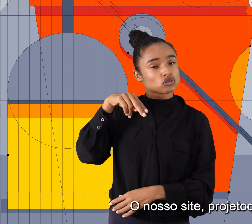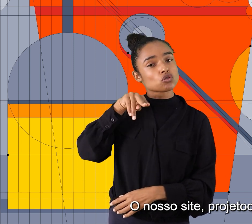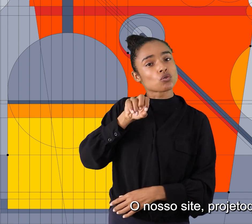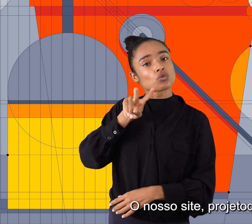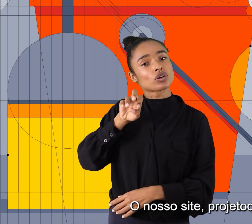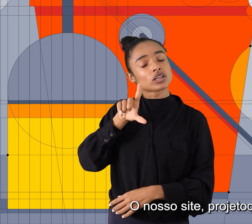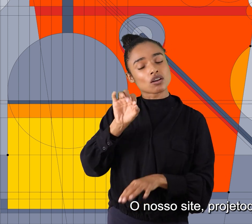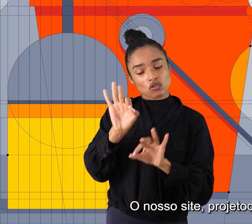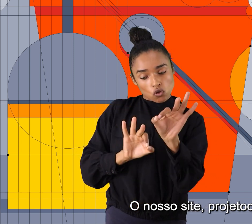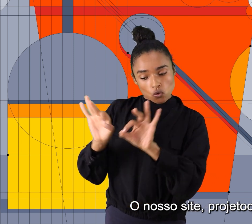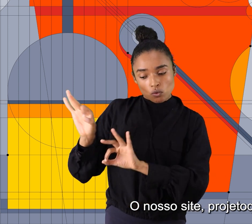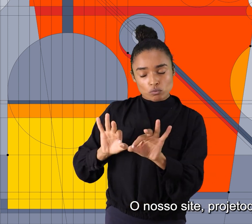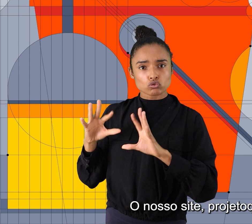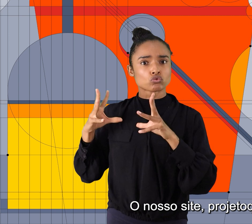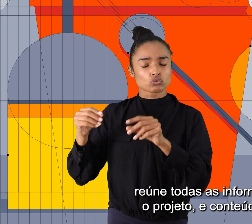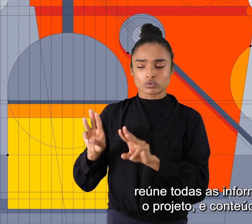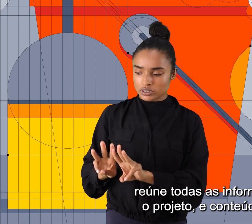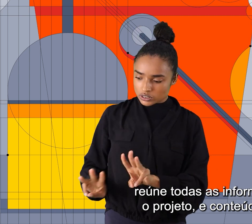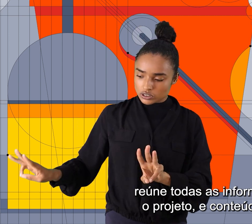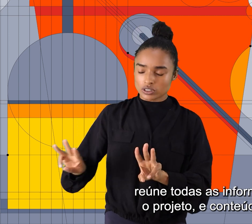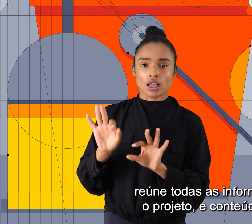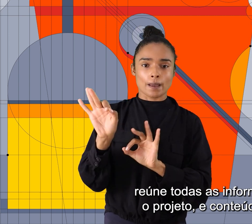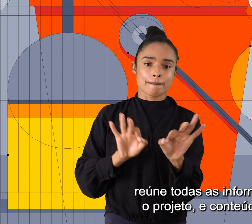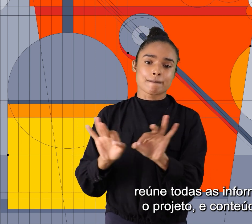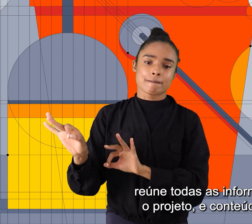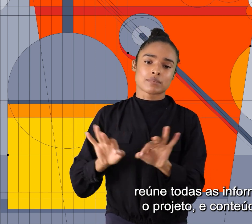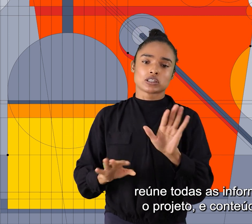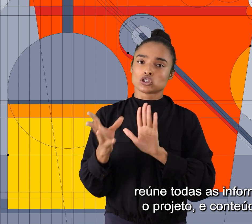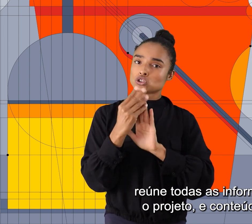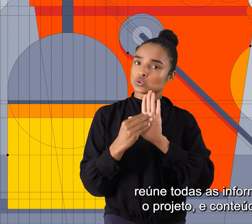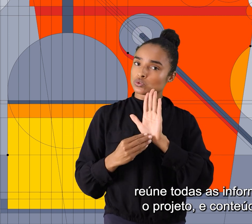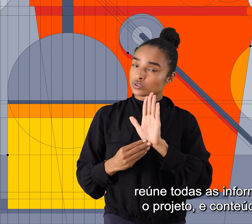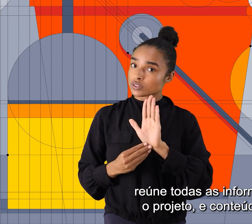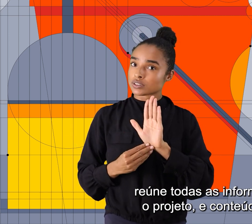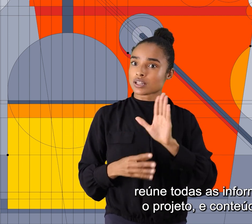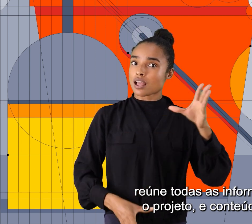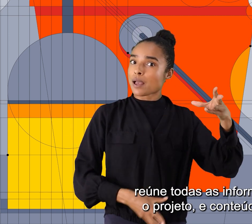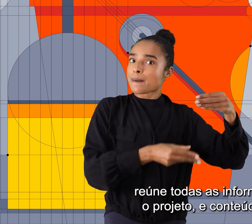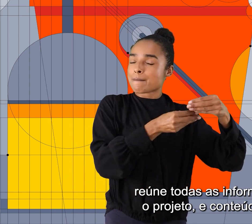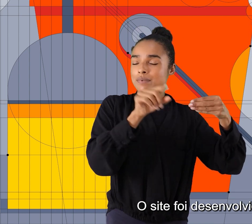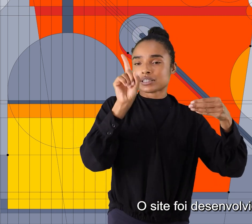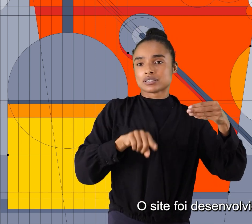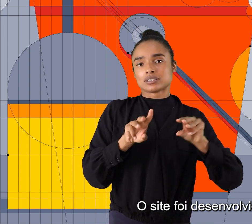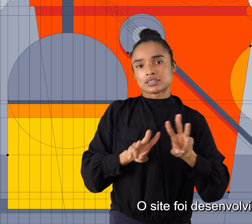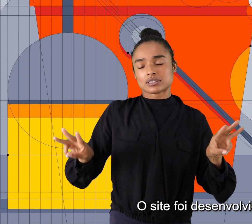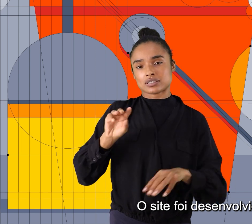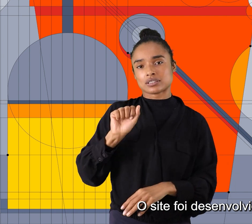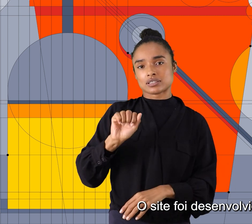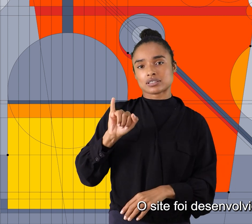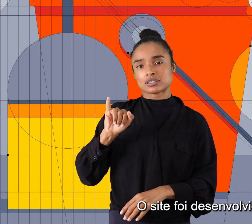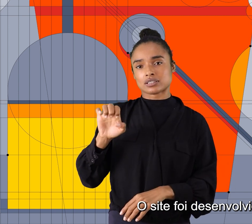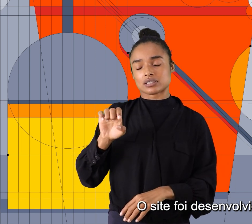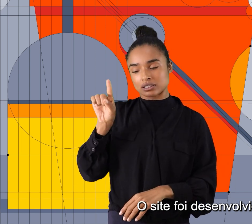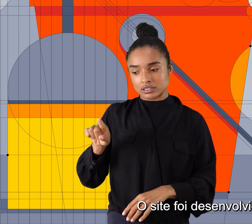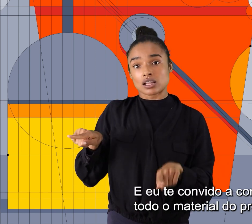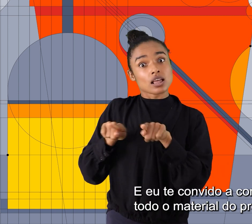site, projetoquerino.com.br, reúne todas as informações sobre o projeto e conteúdo adicional. O site foi desenvolvido